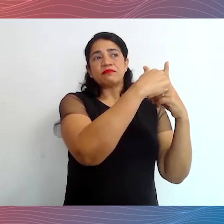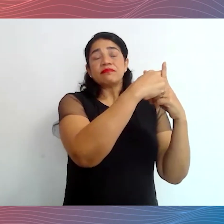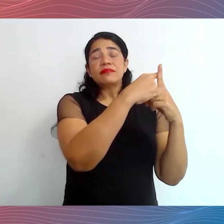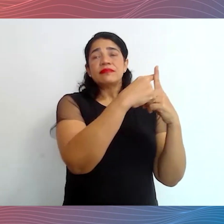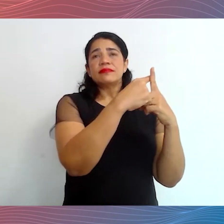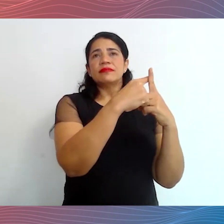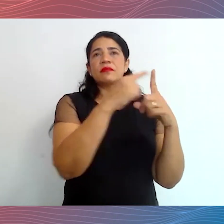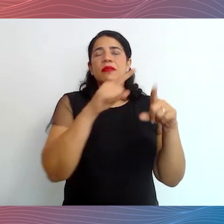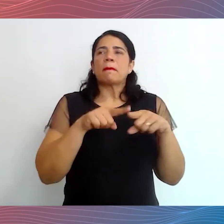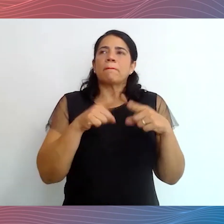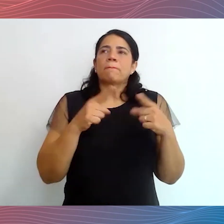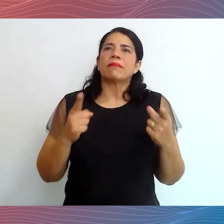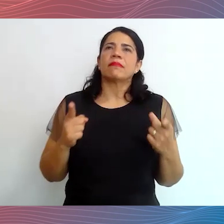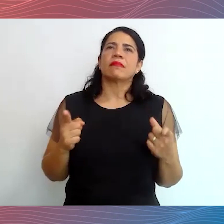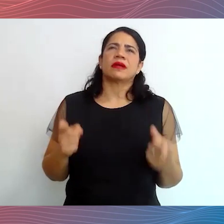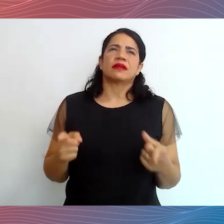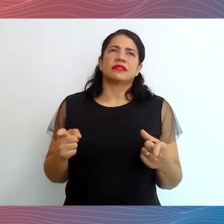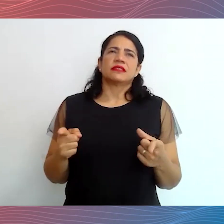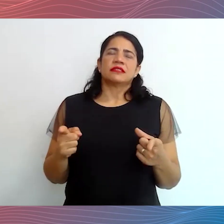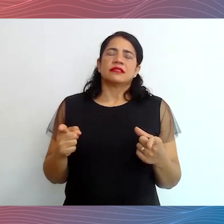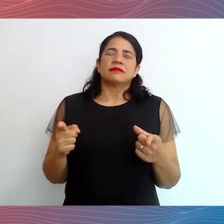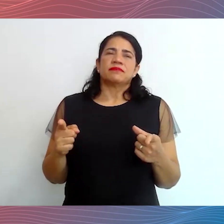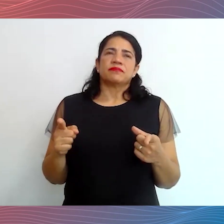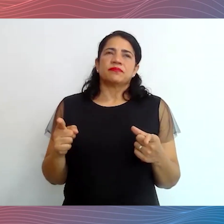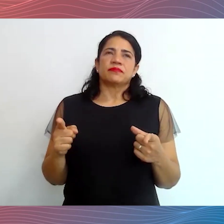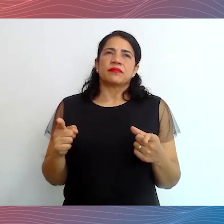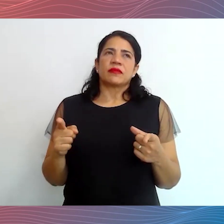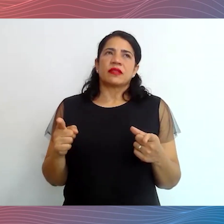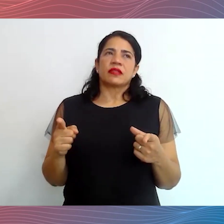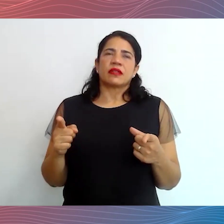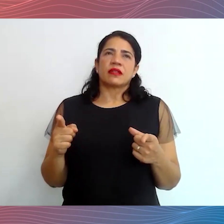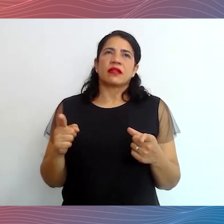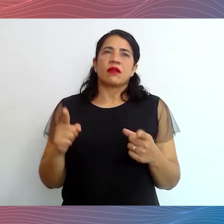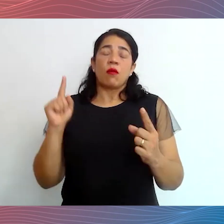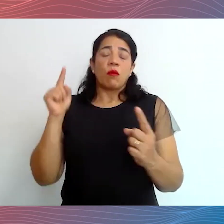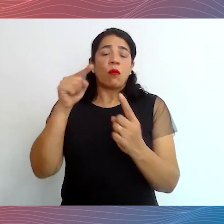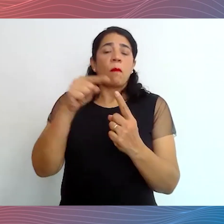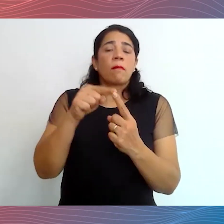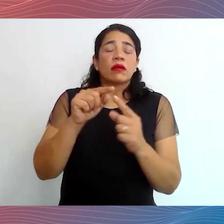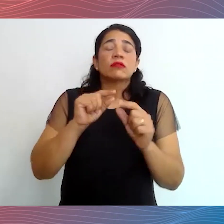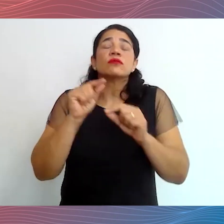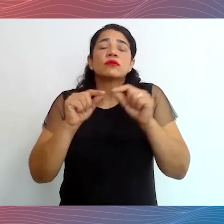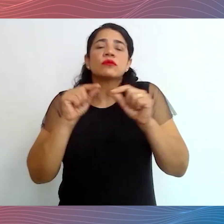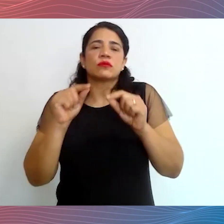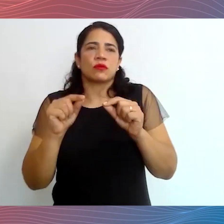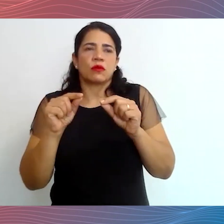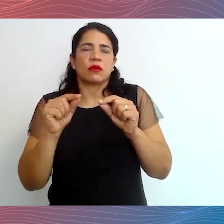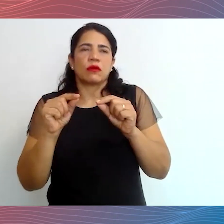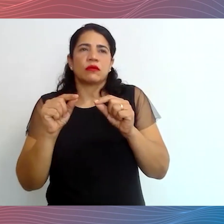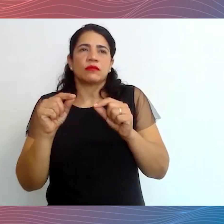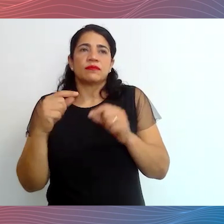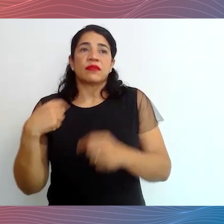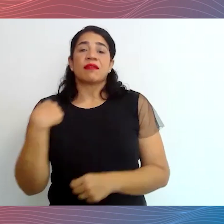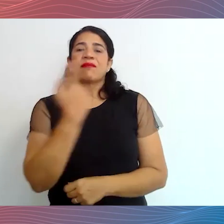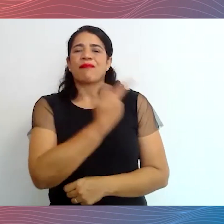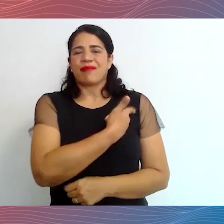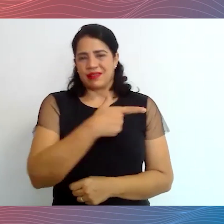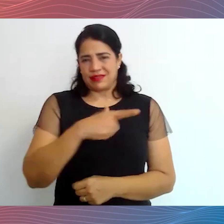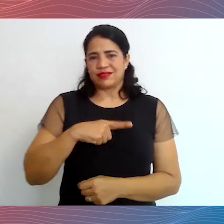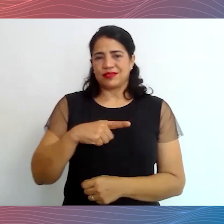é para realizar a redenção, a eterna redenção por nós. E não só